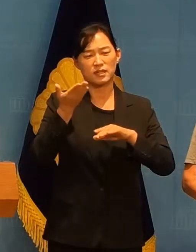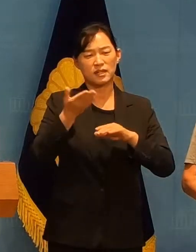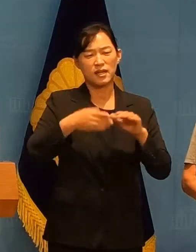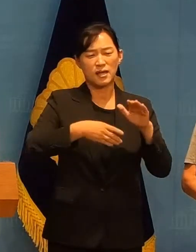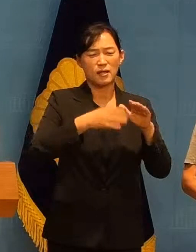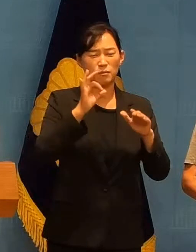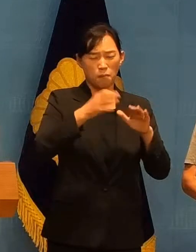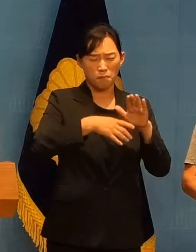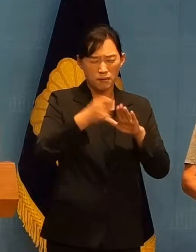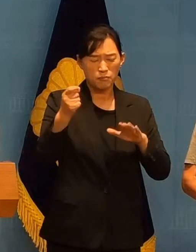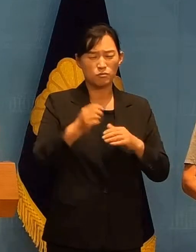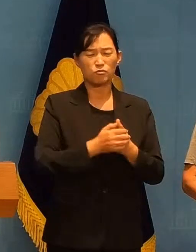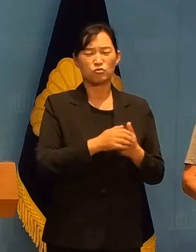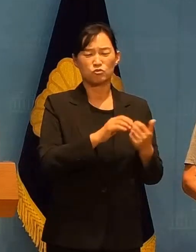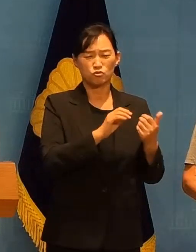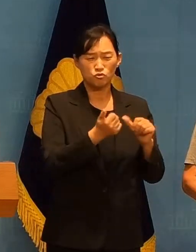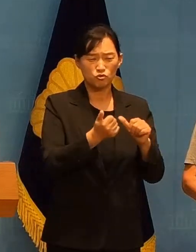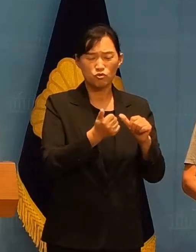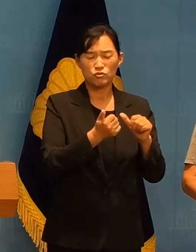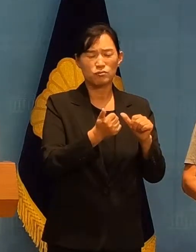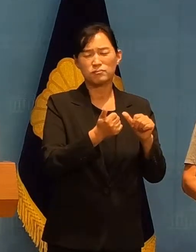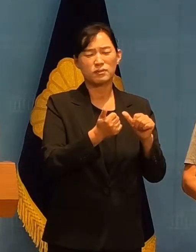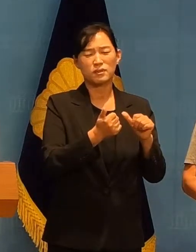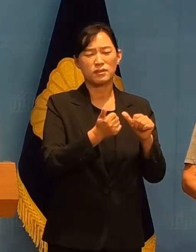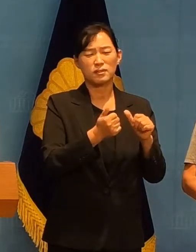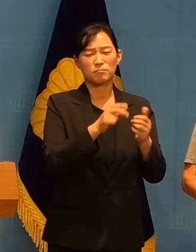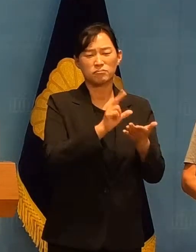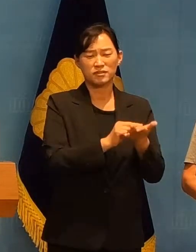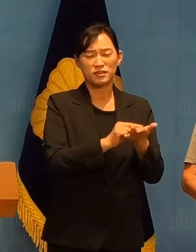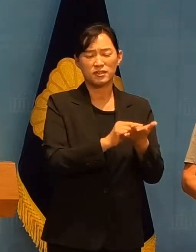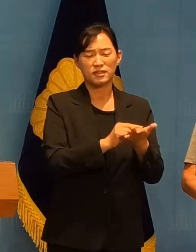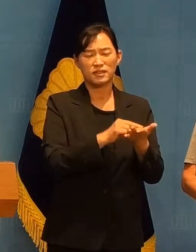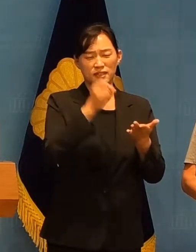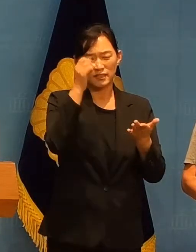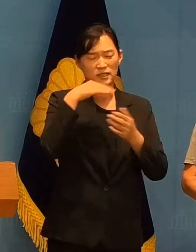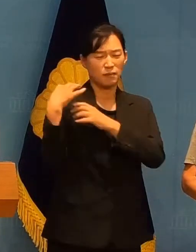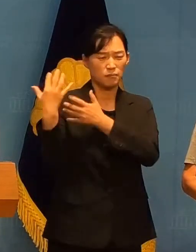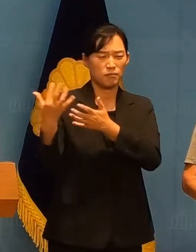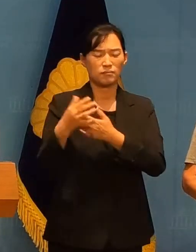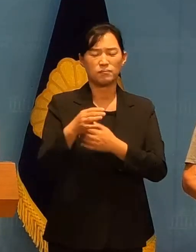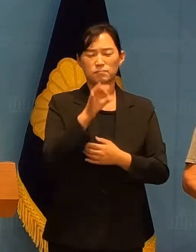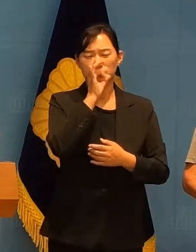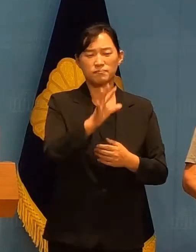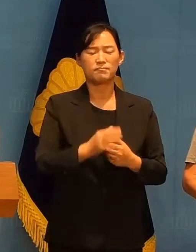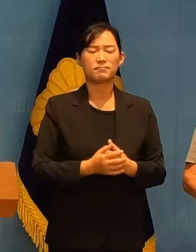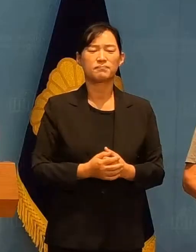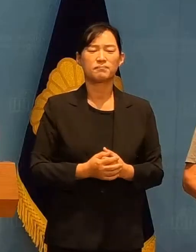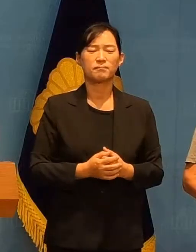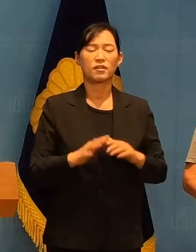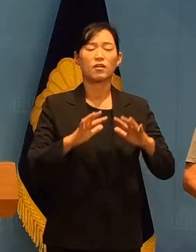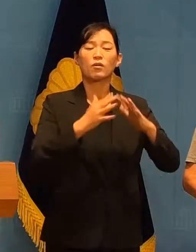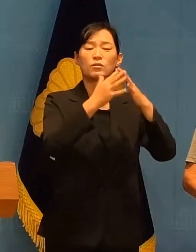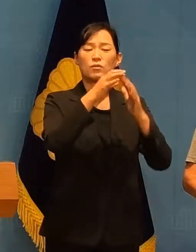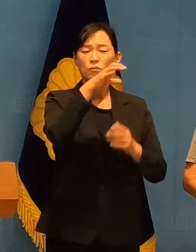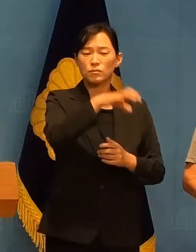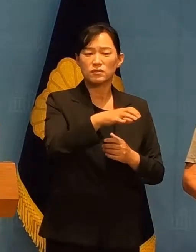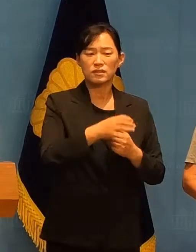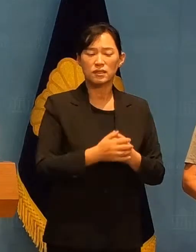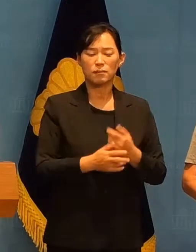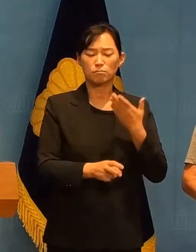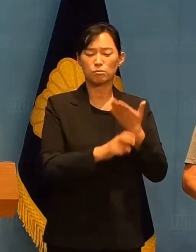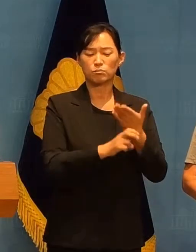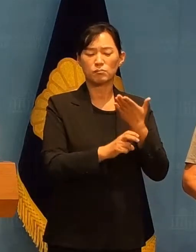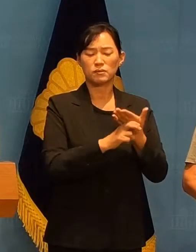착취와 죽음의 다단계 하도급 구조를 묵과하지 않을 것입니다. 건설 현장의 구도적